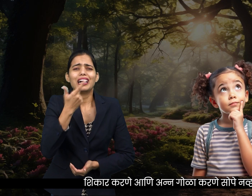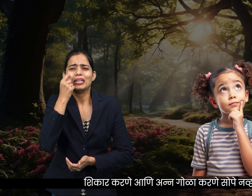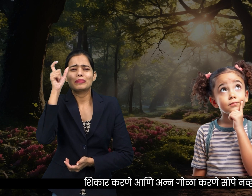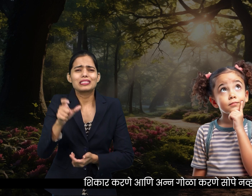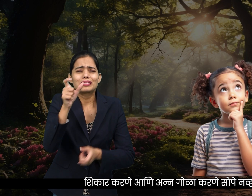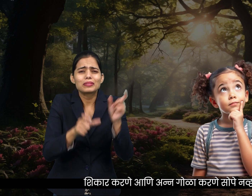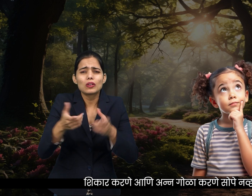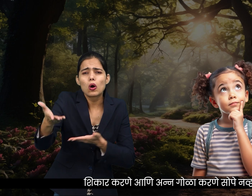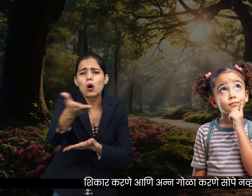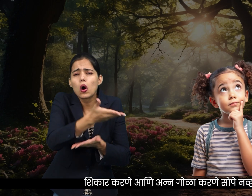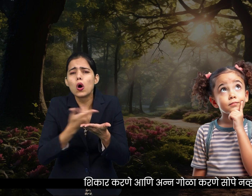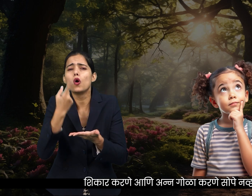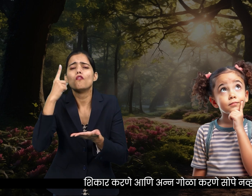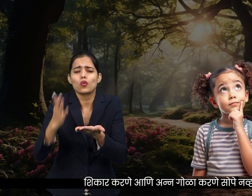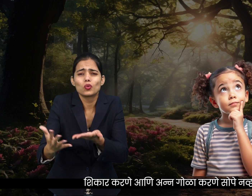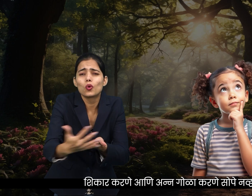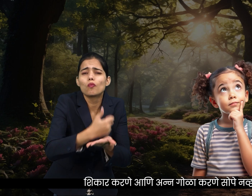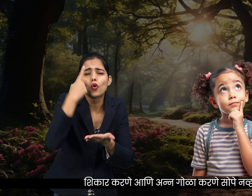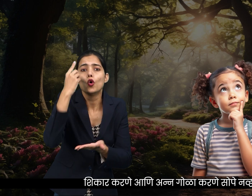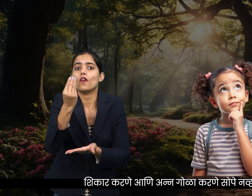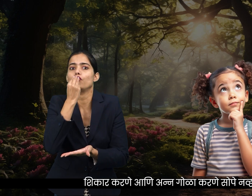शिकार करणे आणि अन्न गोळा करणे सोपे नव्हते.